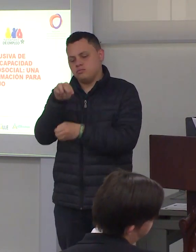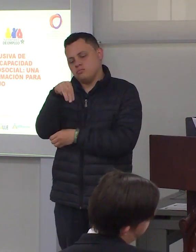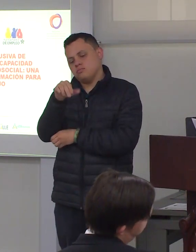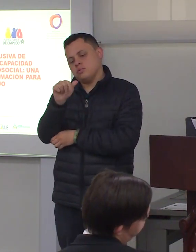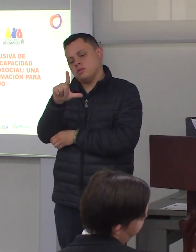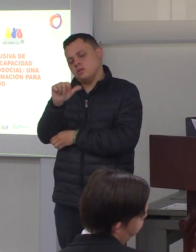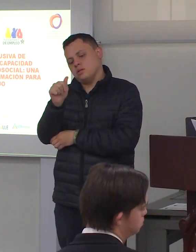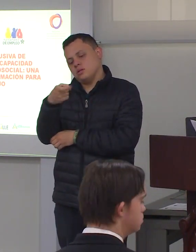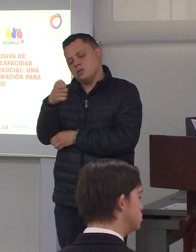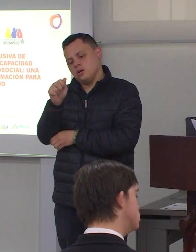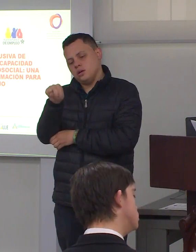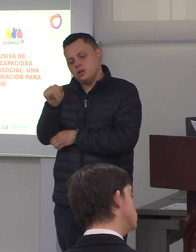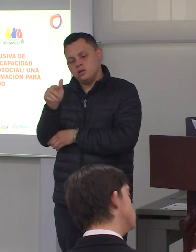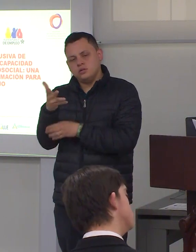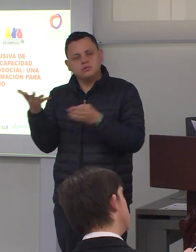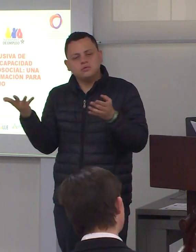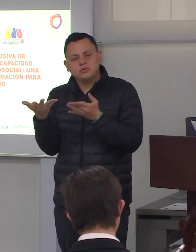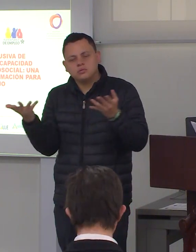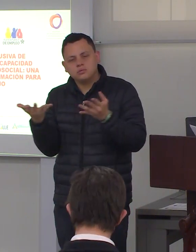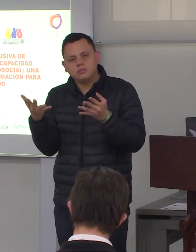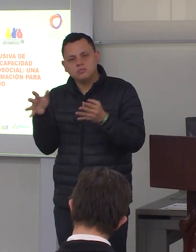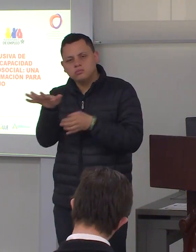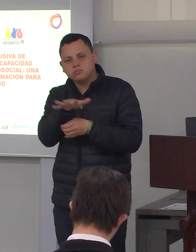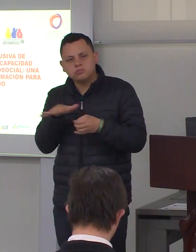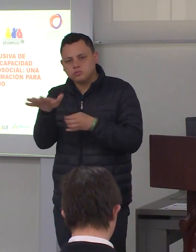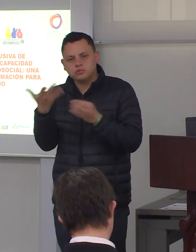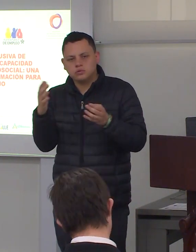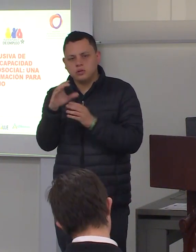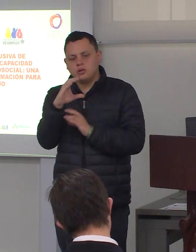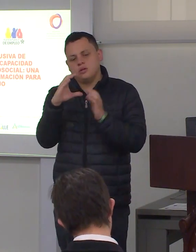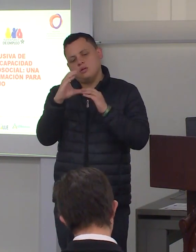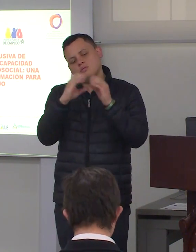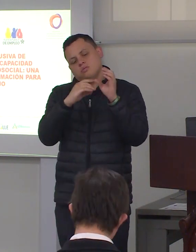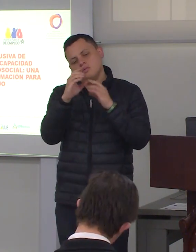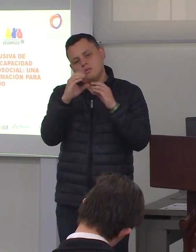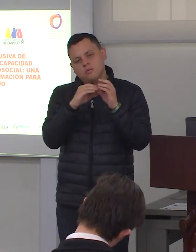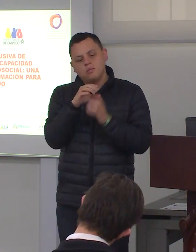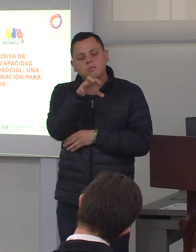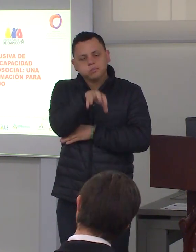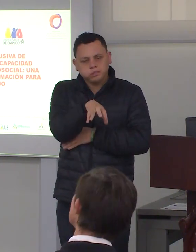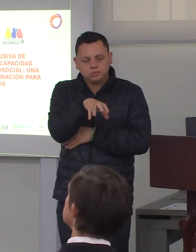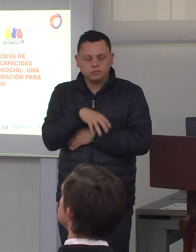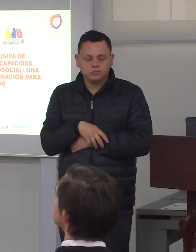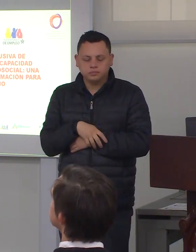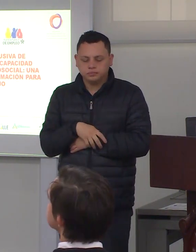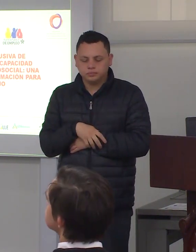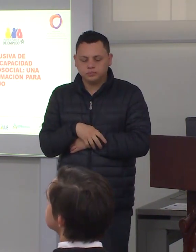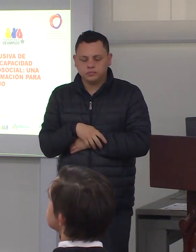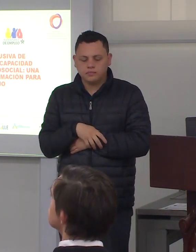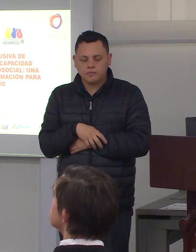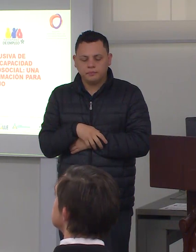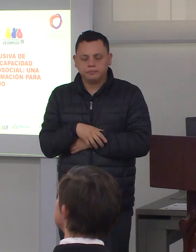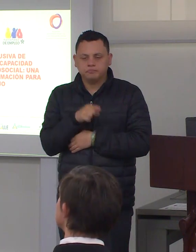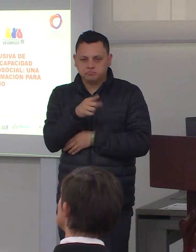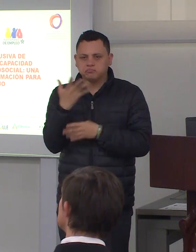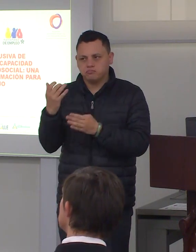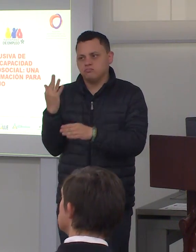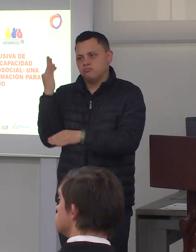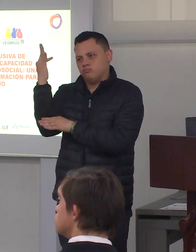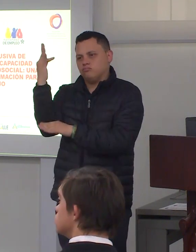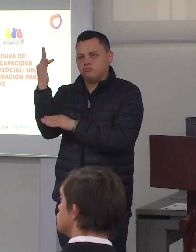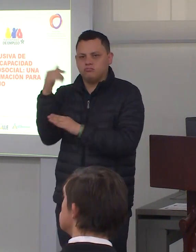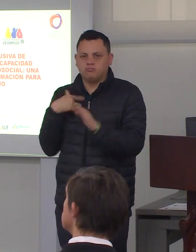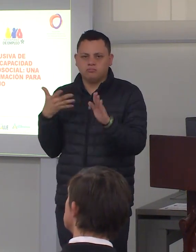se descubrieron en algunos corregimientos y veredas del Valle del Cauca. Quise traerles este testimonio porque